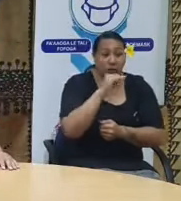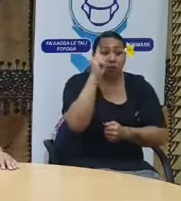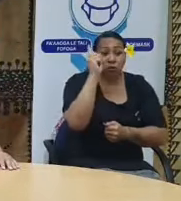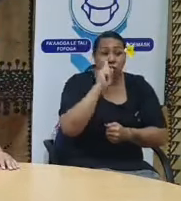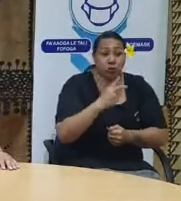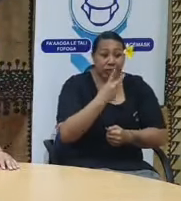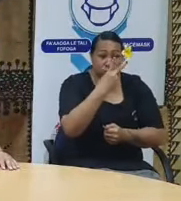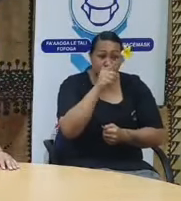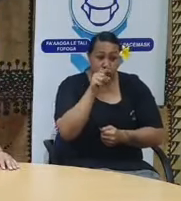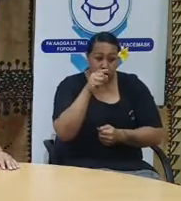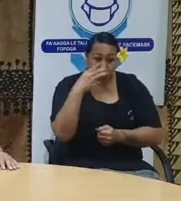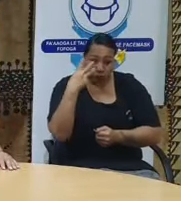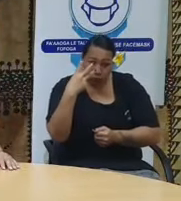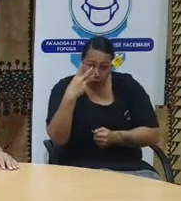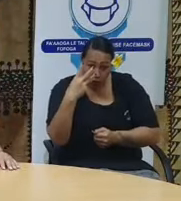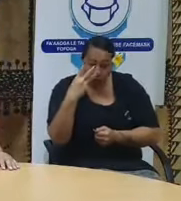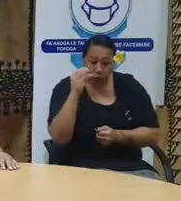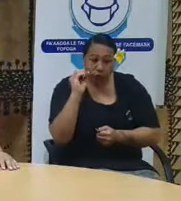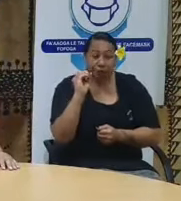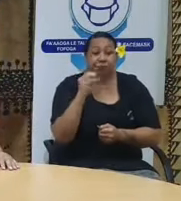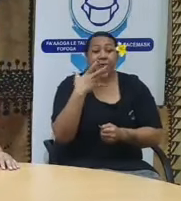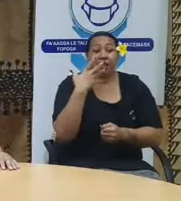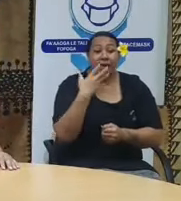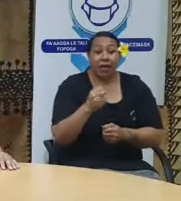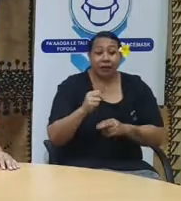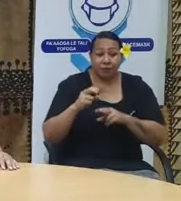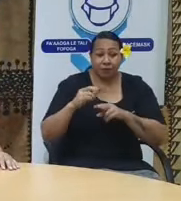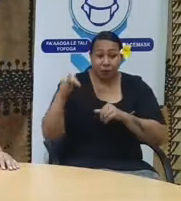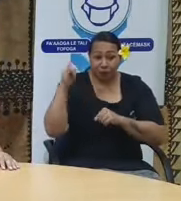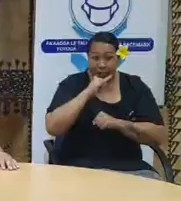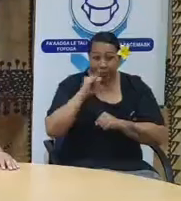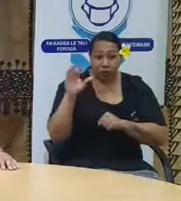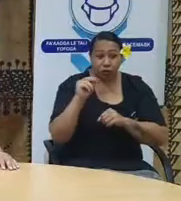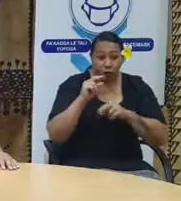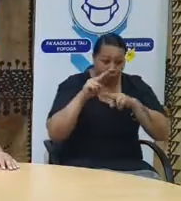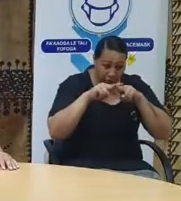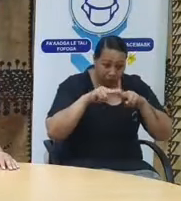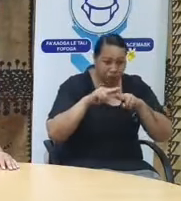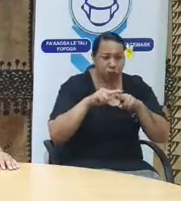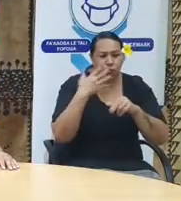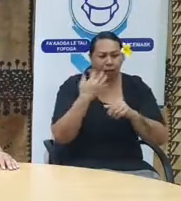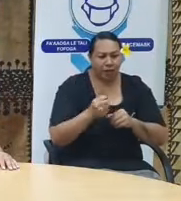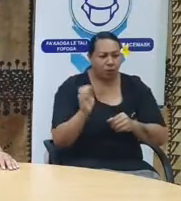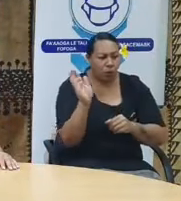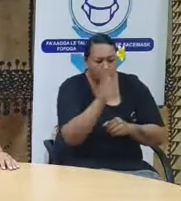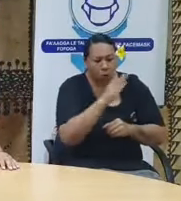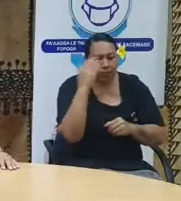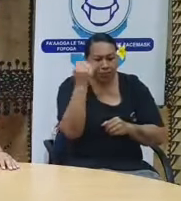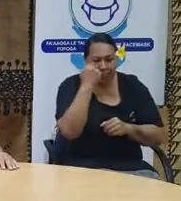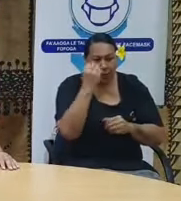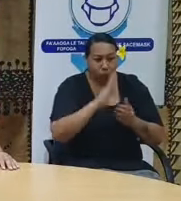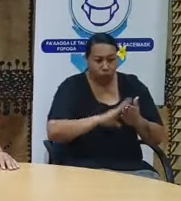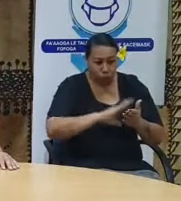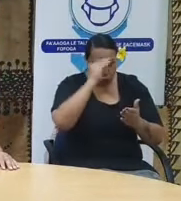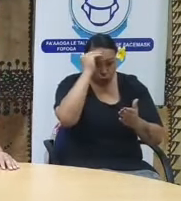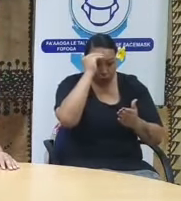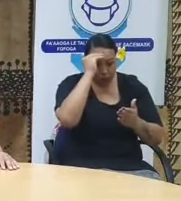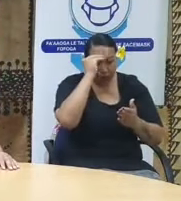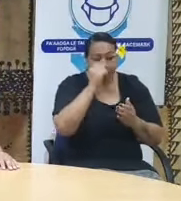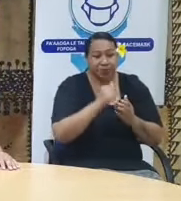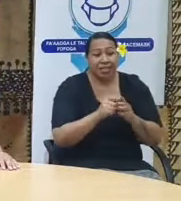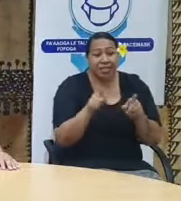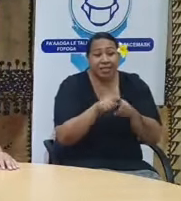i le maa. Ma ole malanga tōngi pau mai fiti, ia e auina mai e tātou whānau Skull City, ia e mwisi fōi o li o